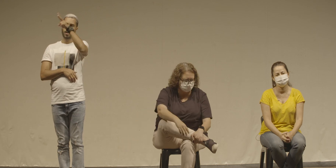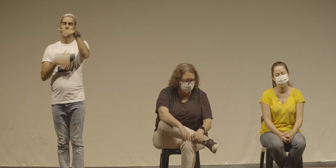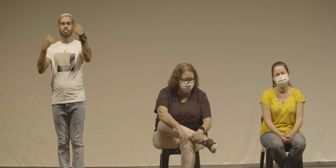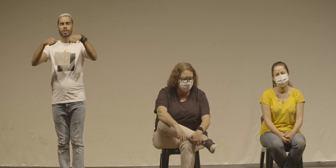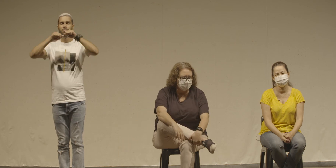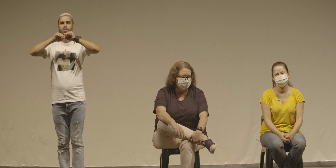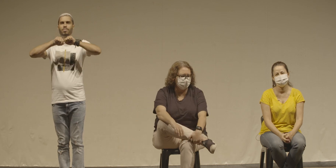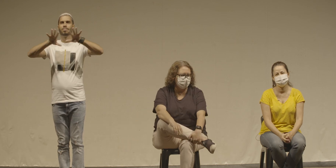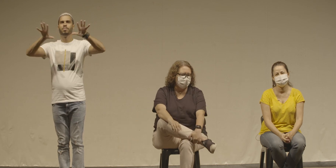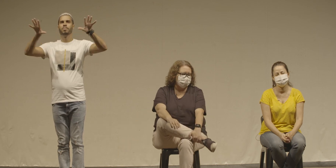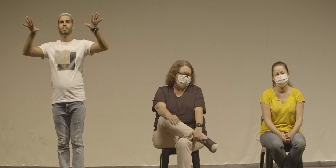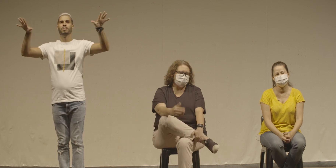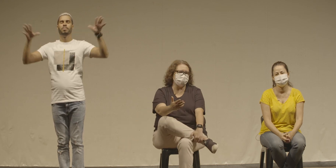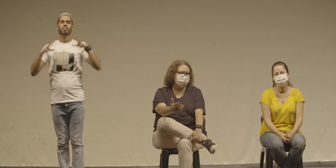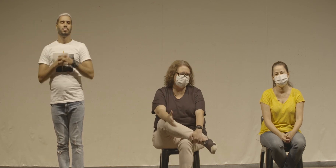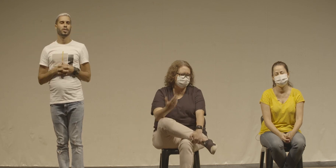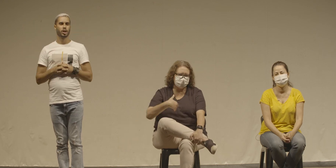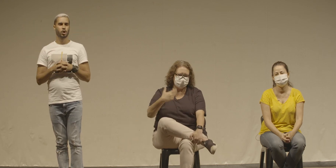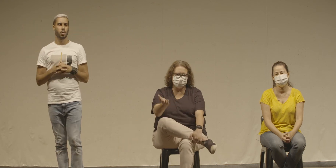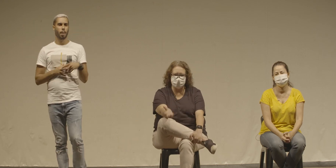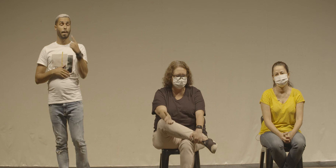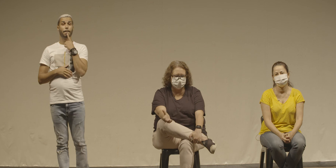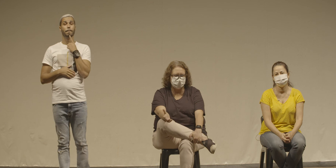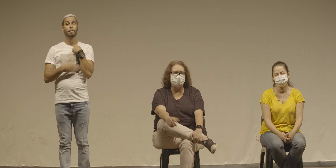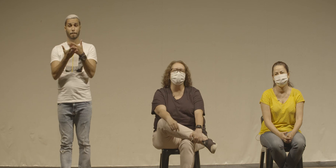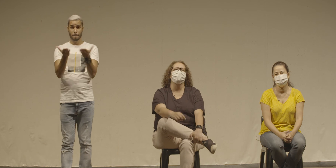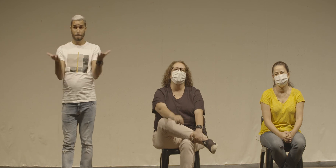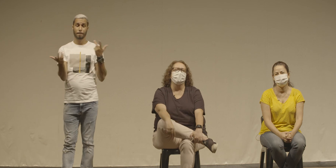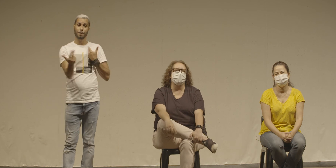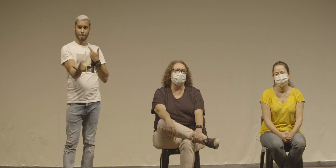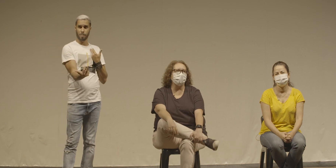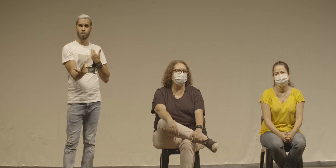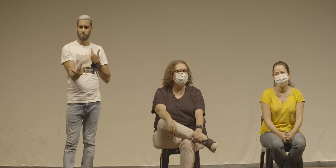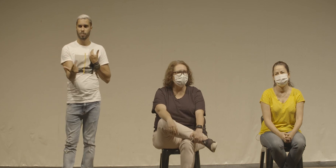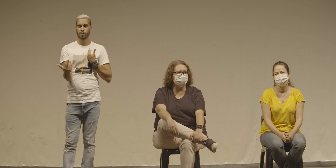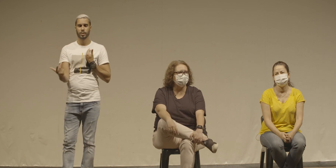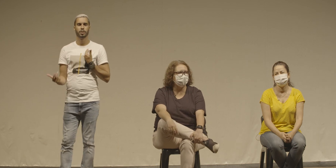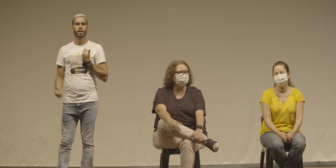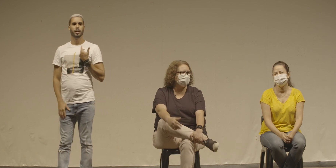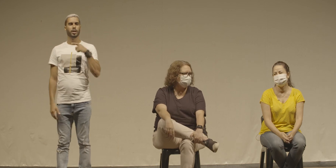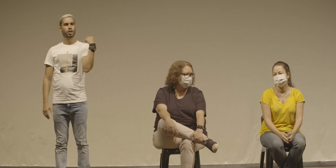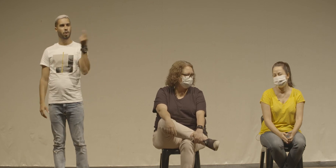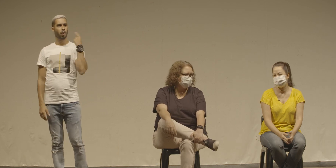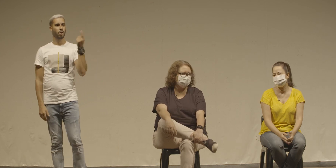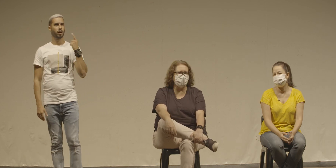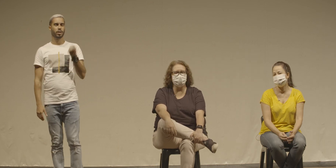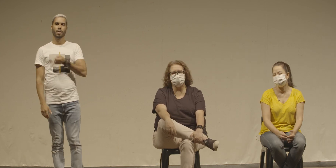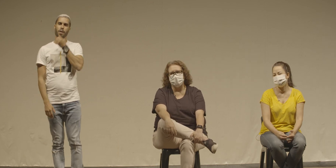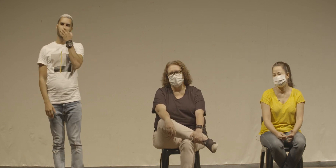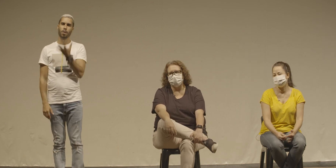vocês colocaram. Esse desejo de vocês é um desejo nosso também. E para nós foi muito importante estar com cada